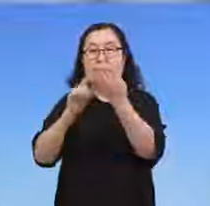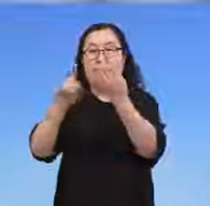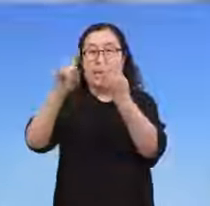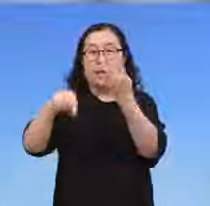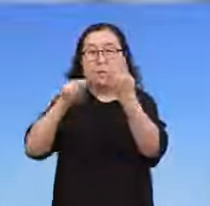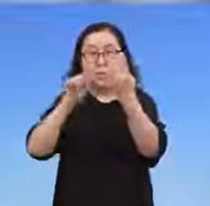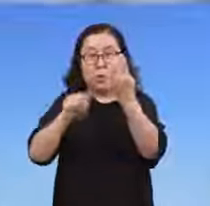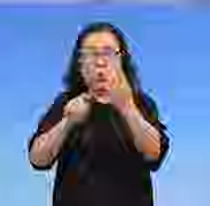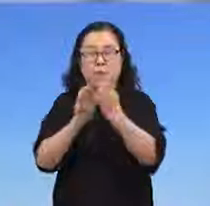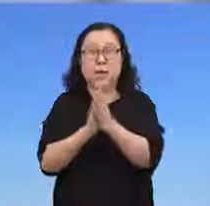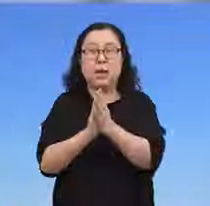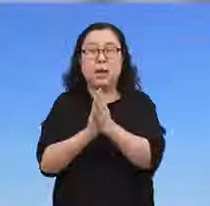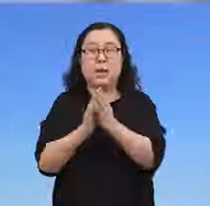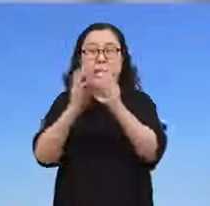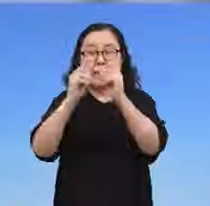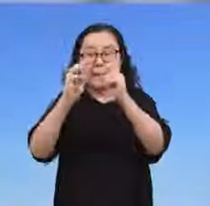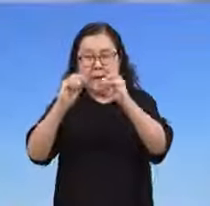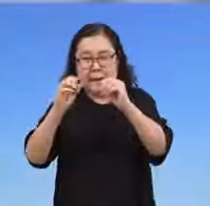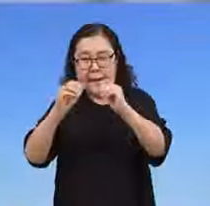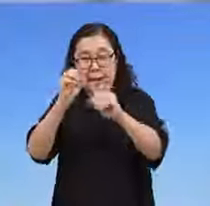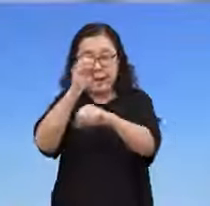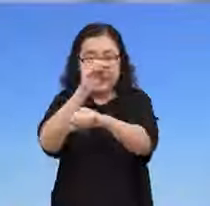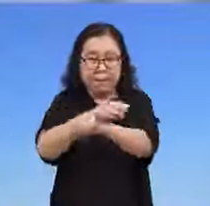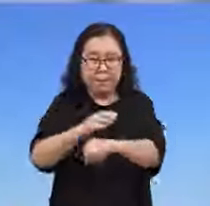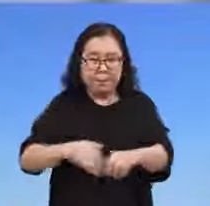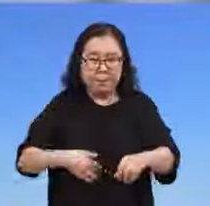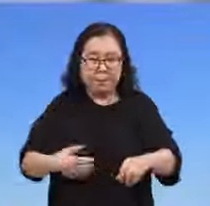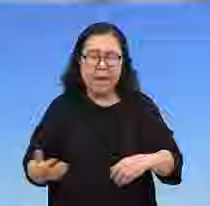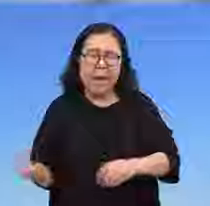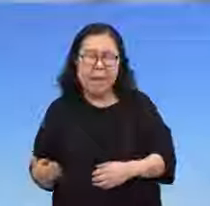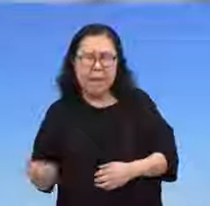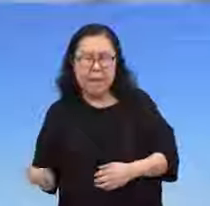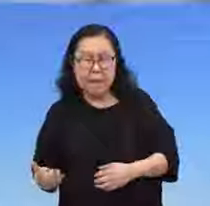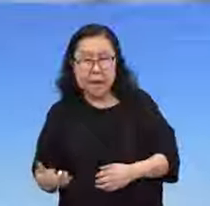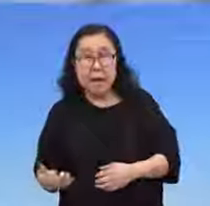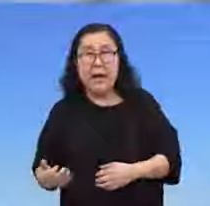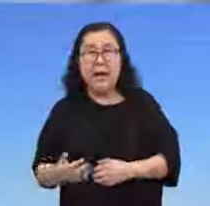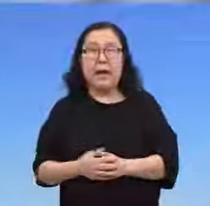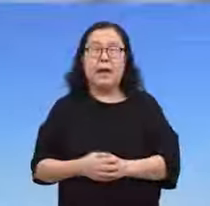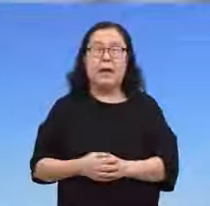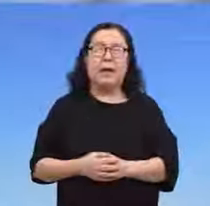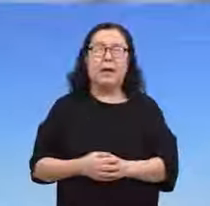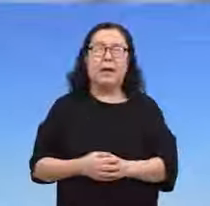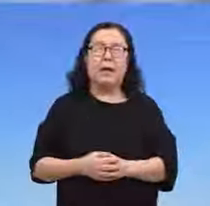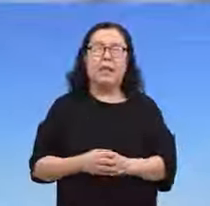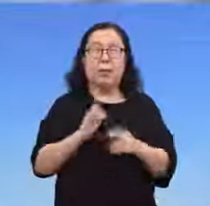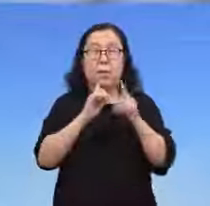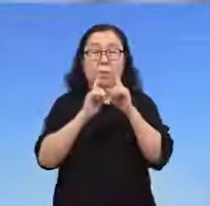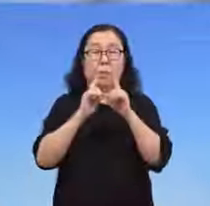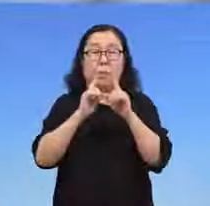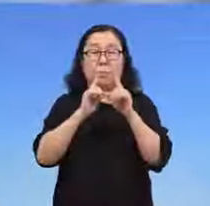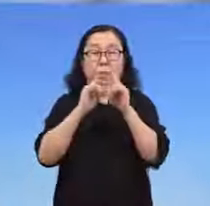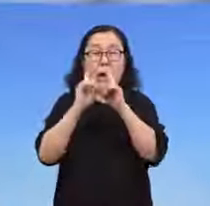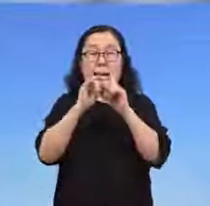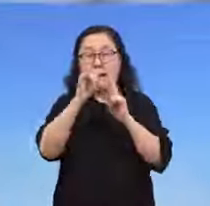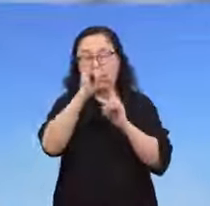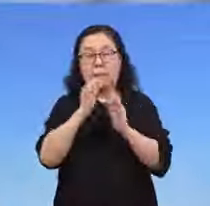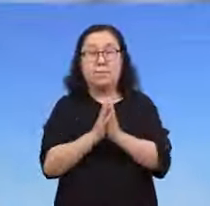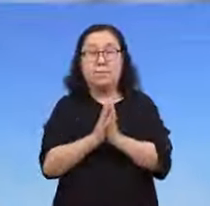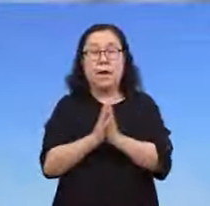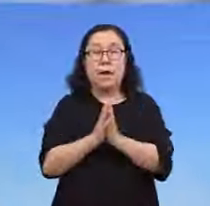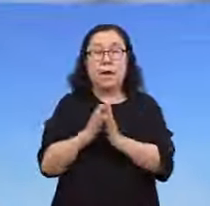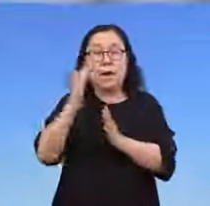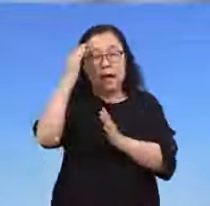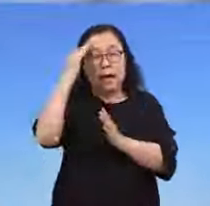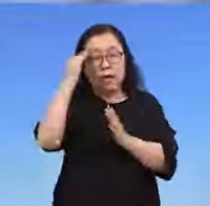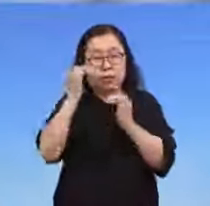하여튼 우리나라 사람들은 질투심이 많아, 우리 민족은 질투가 많아, 이런 이야기를 하는데 그건 잘못된 말입니다. 왜 우리나라